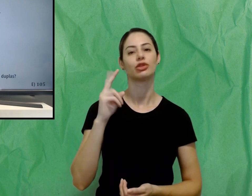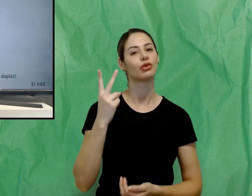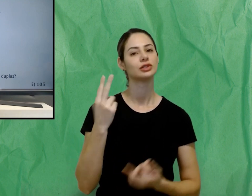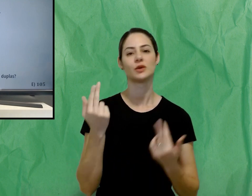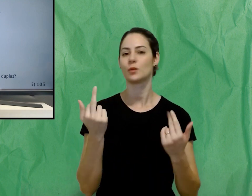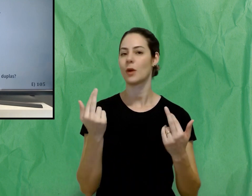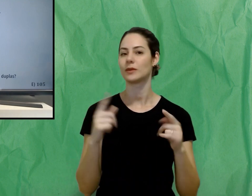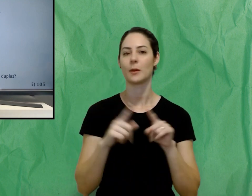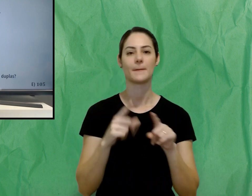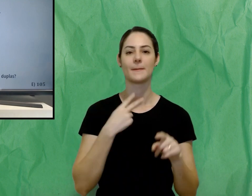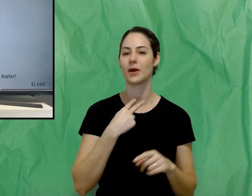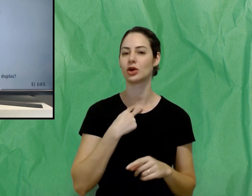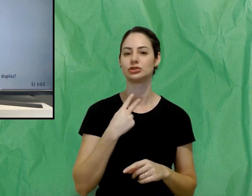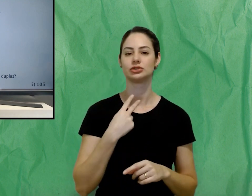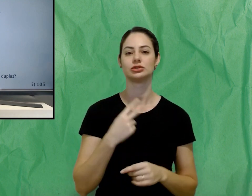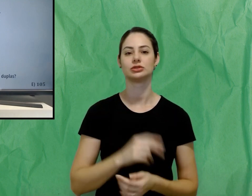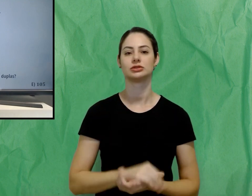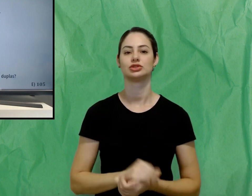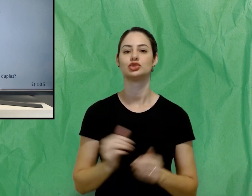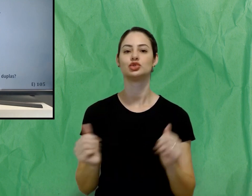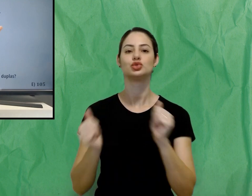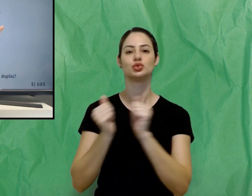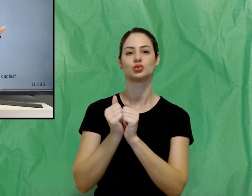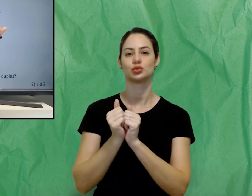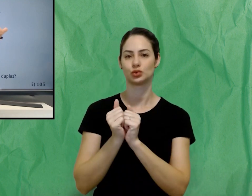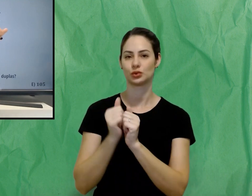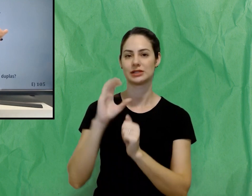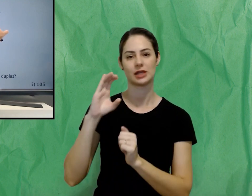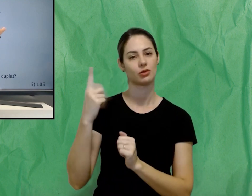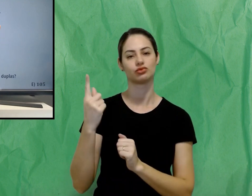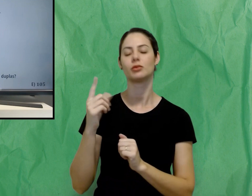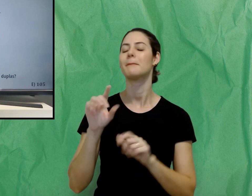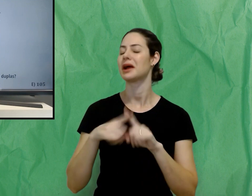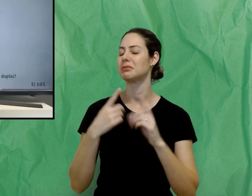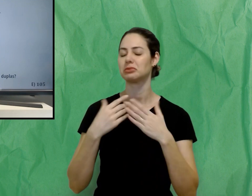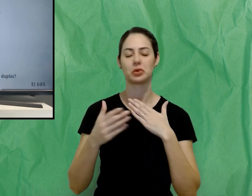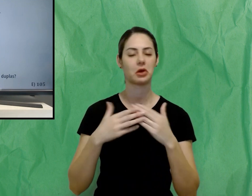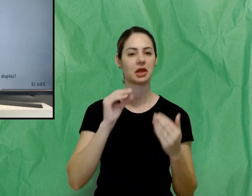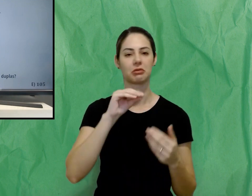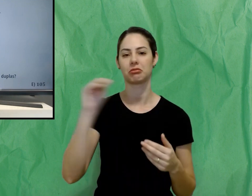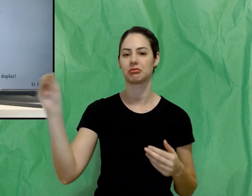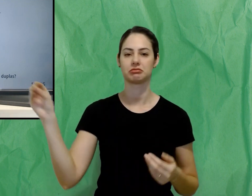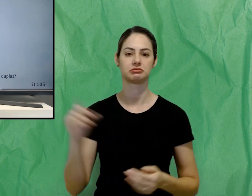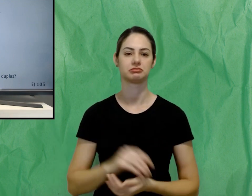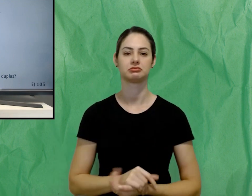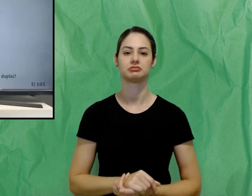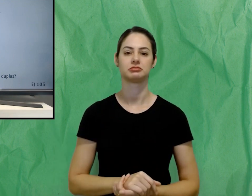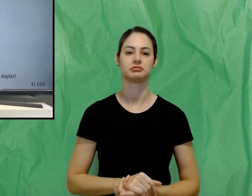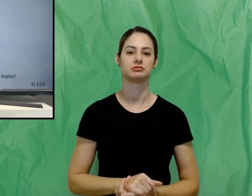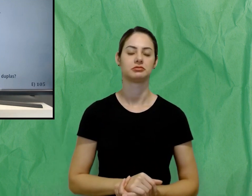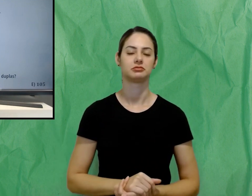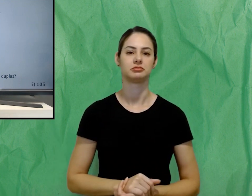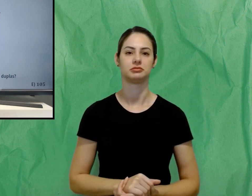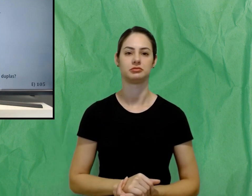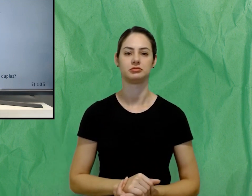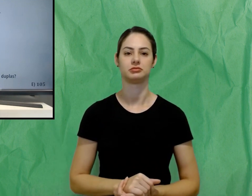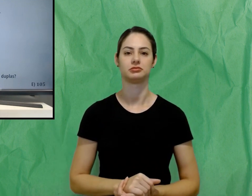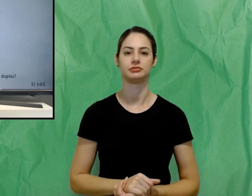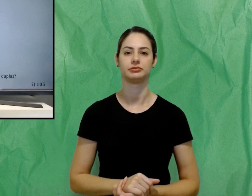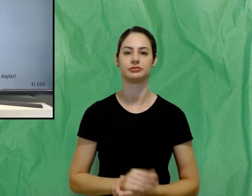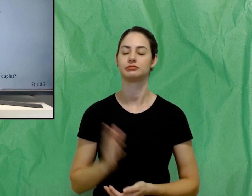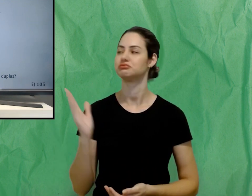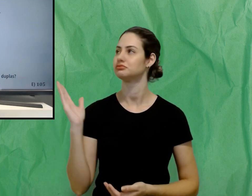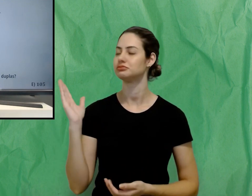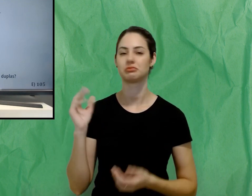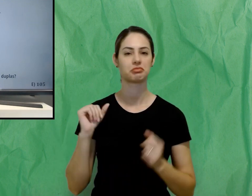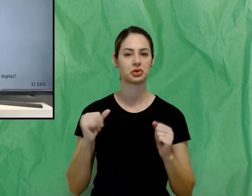coisa. Só não pode o C2 entrar aqui. Mas veja, se C2 entrar aqui, ou aqui, ou aqui, ou aqui, ou aqui, ou aqui,